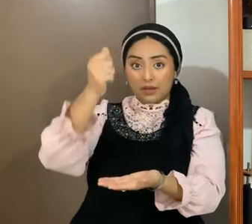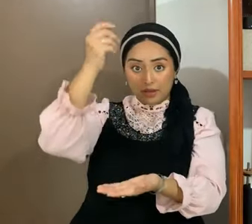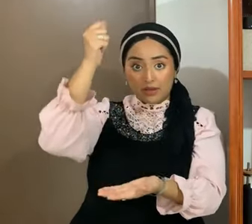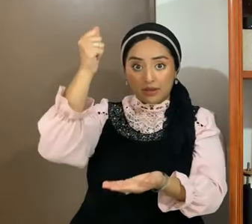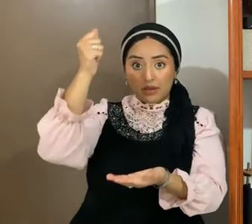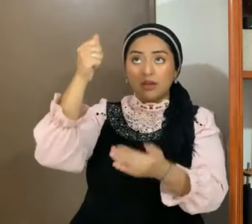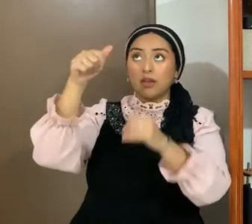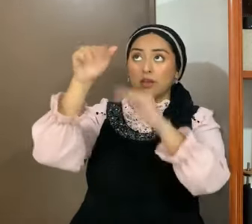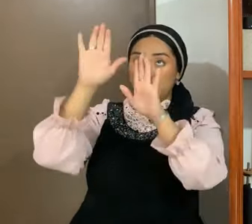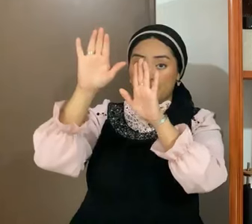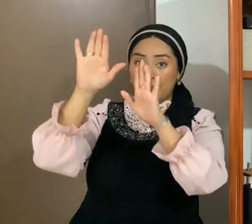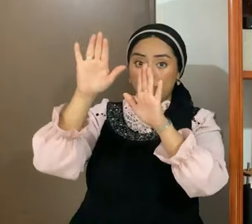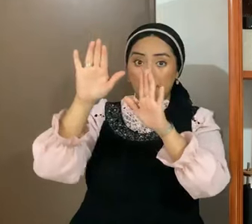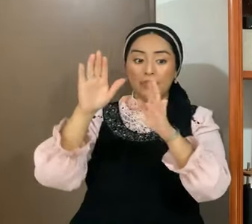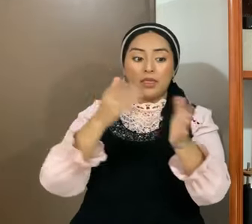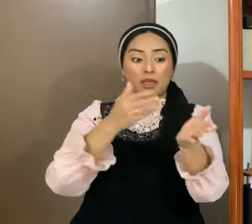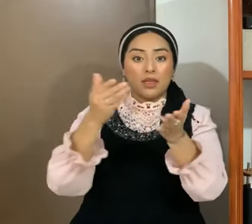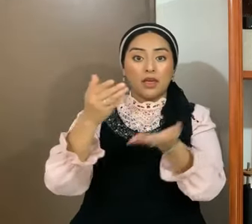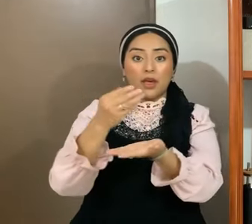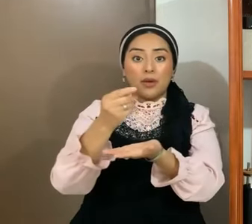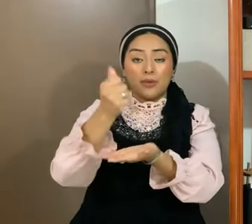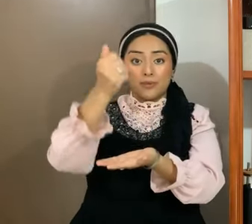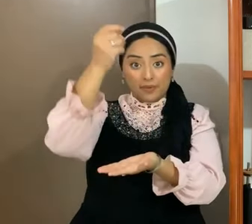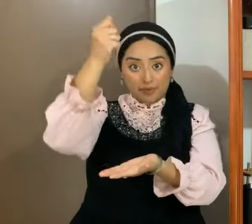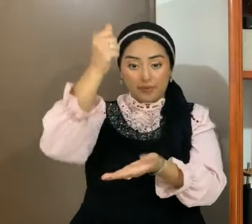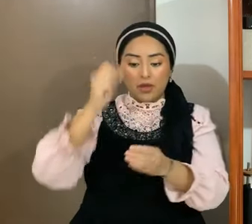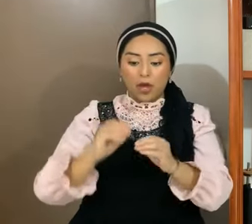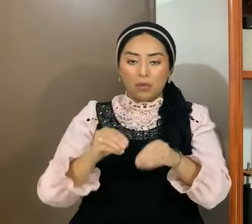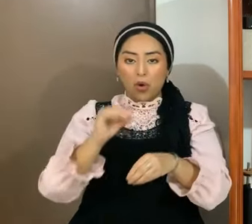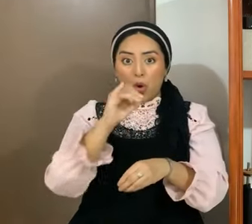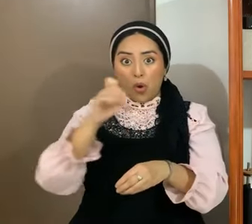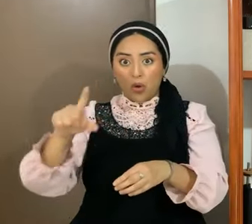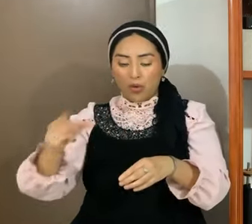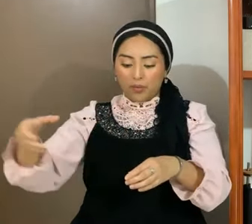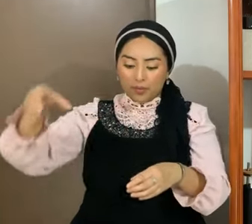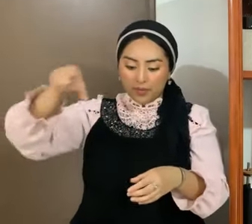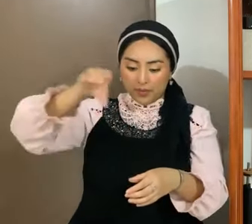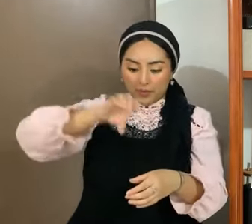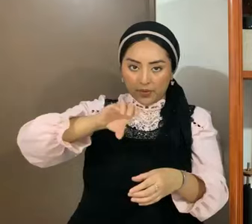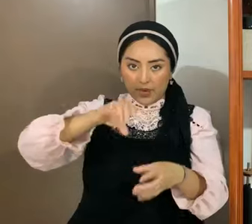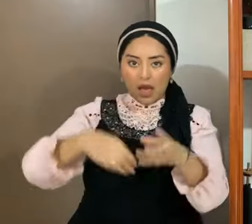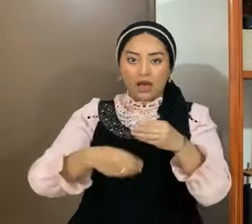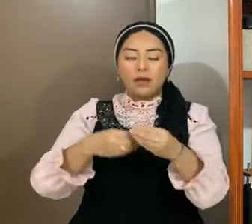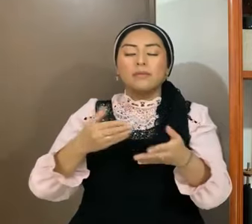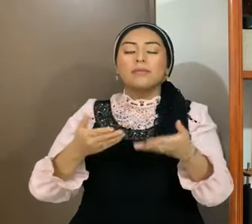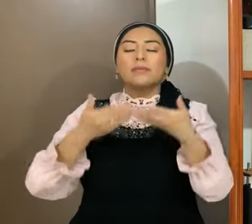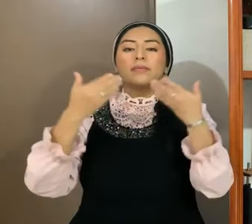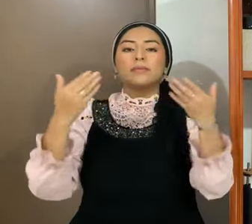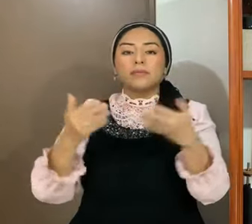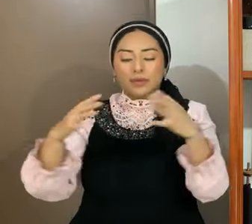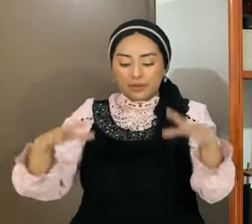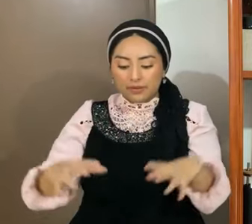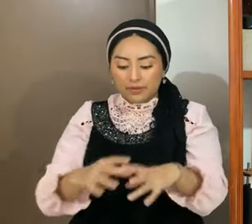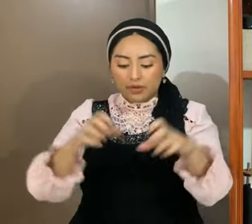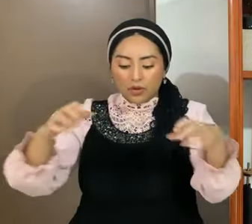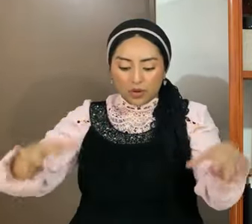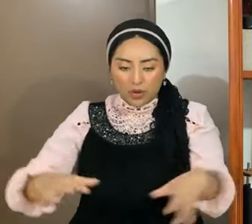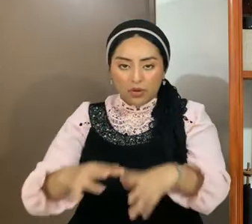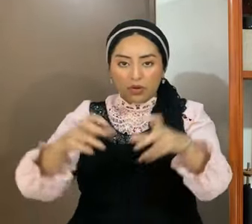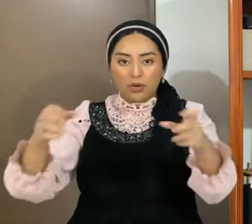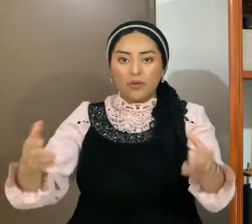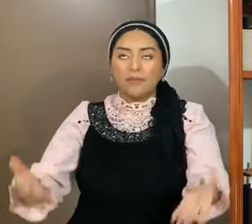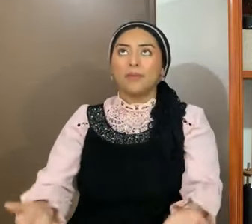a Yahweh, su ofrenda será de flor de harina sobre la cual echará aceite y pondrá sobre ella incienso. Y pueden continuar